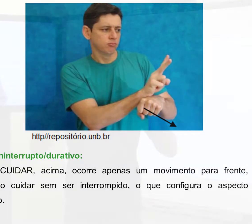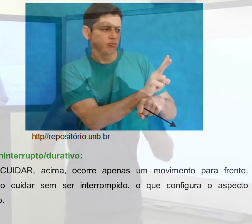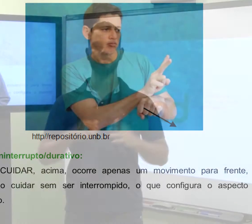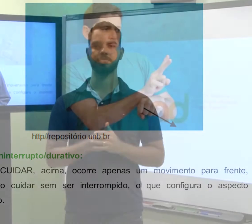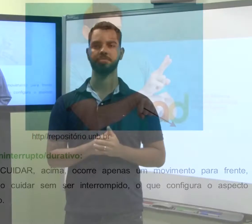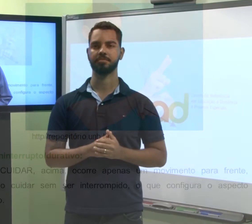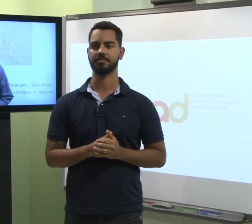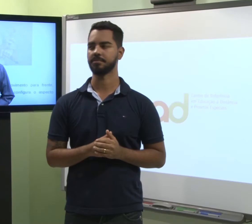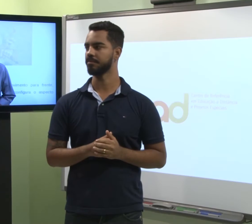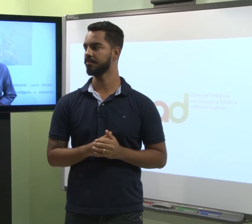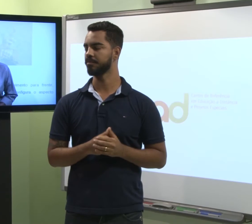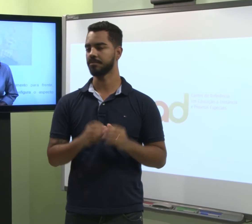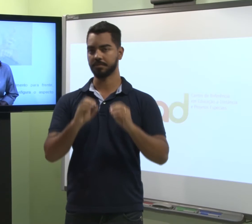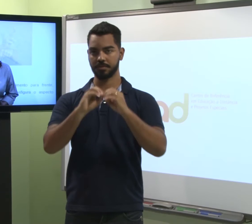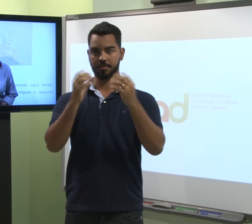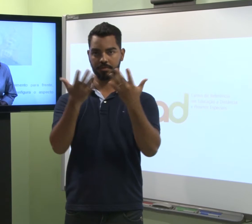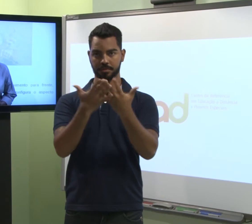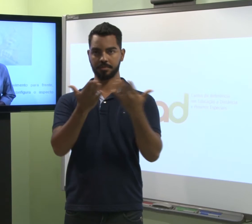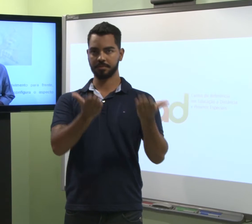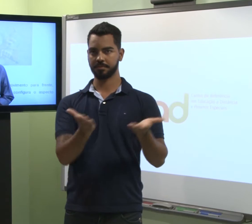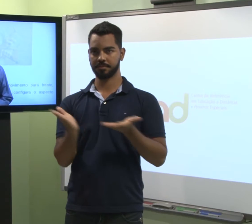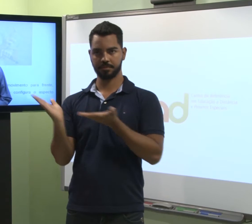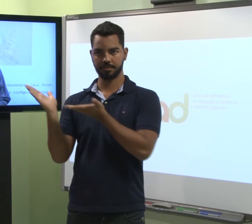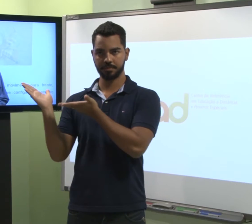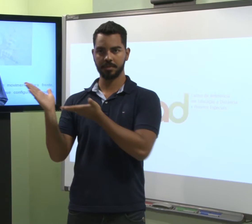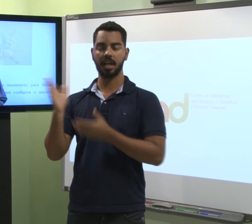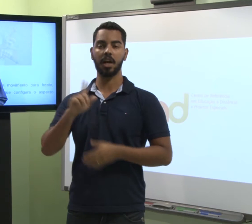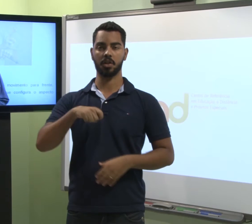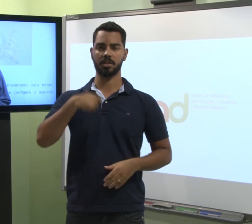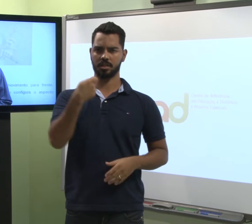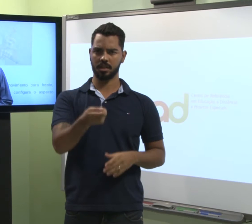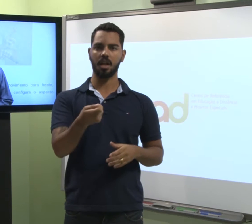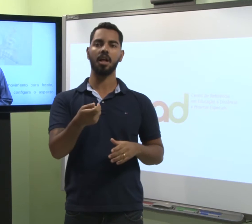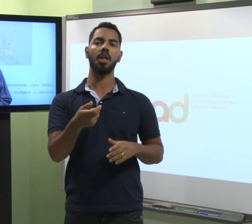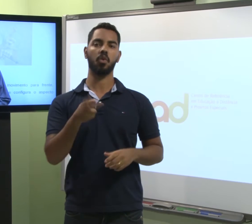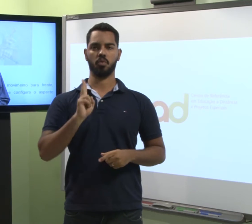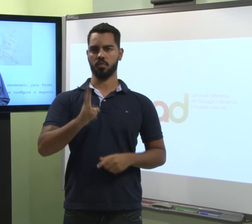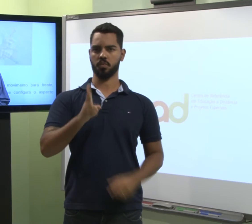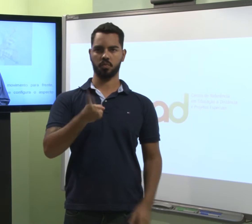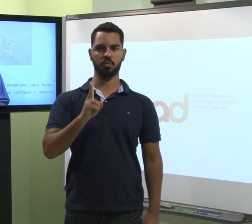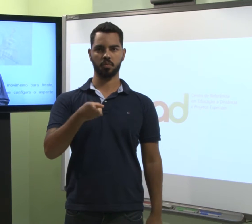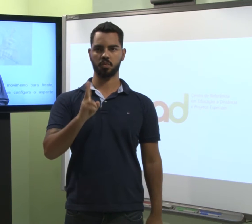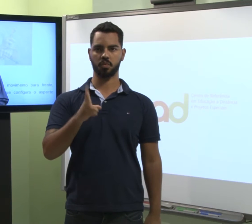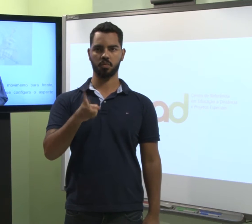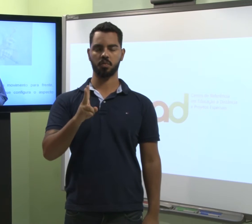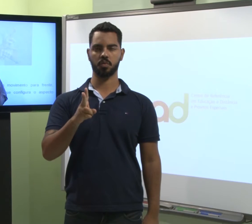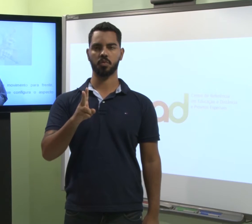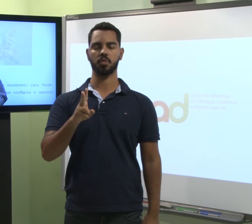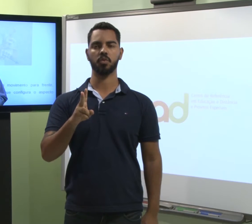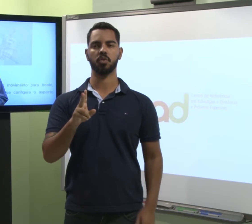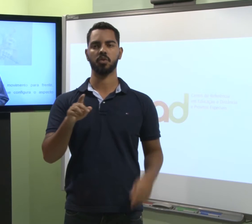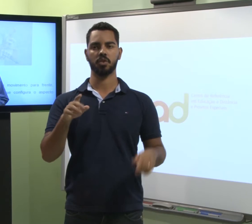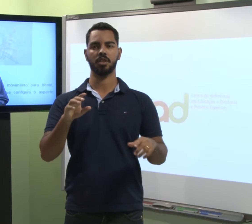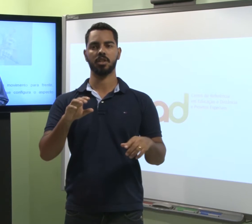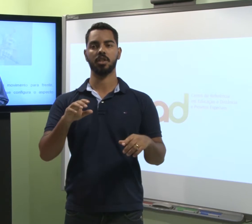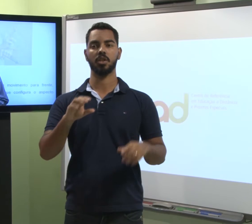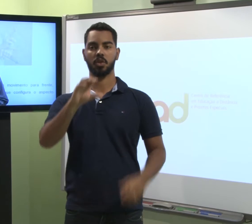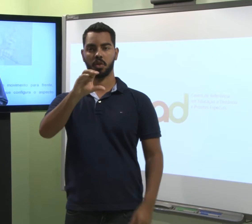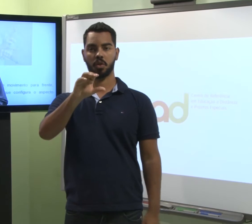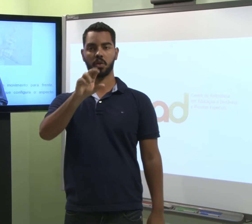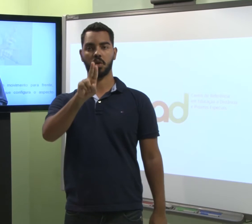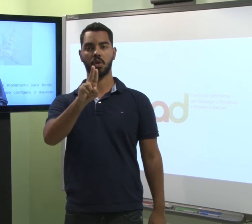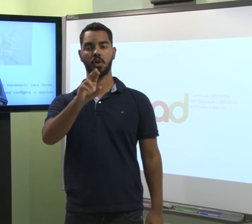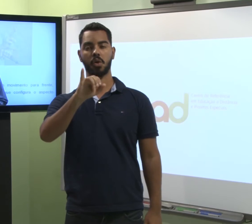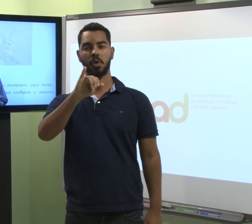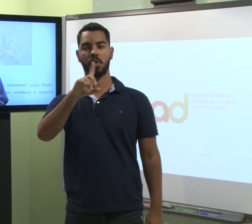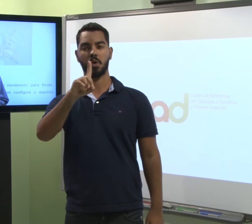Então, como vocês podem observar no slide, o sinal é o mesmo apresentado anteriormente, o sinal cuidar. O que vem diferenciar